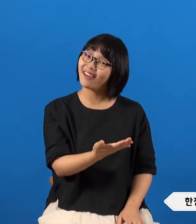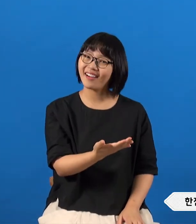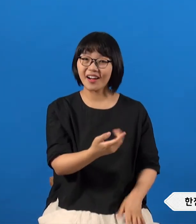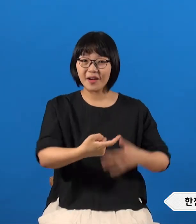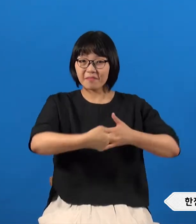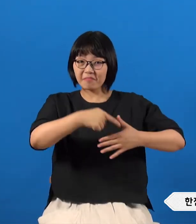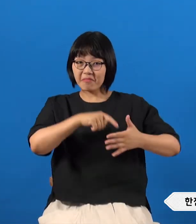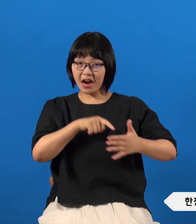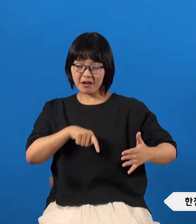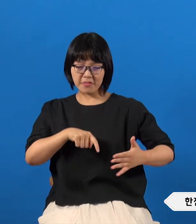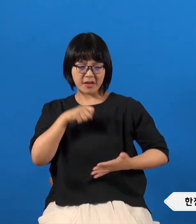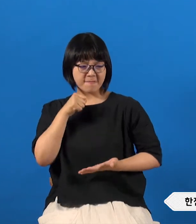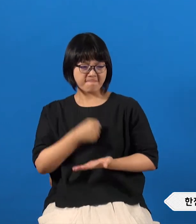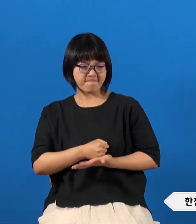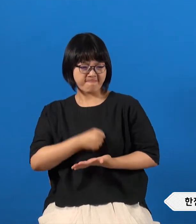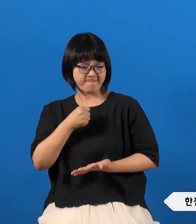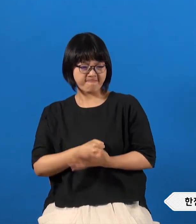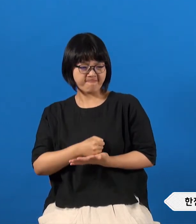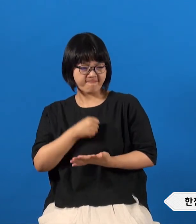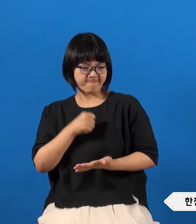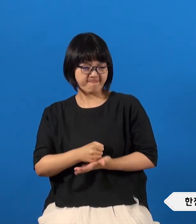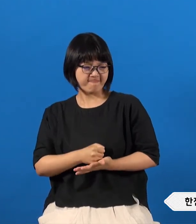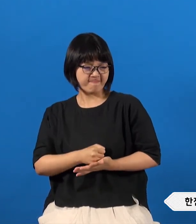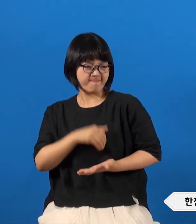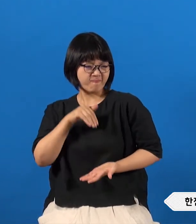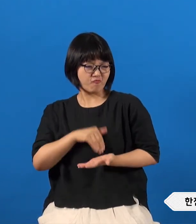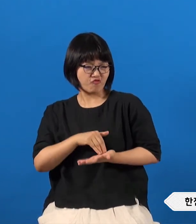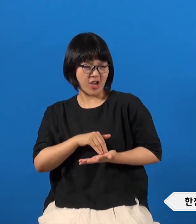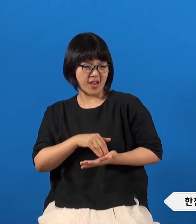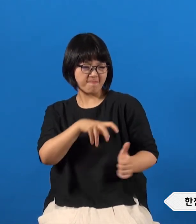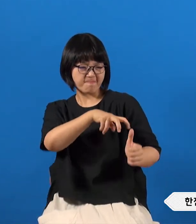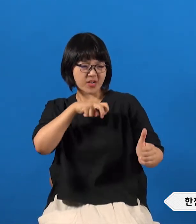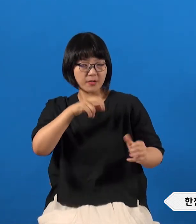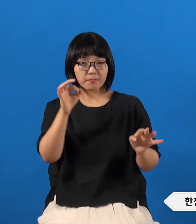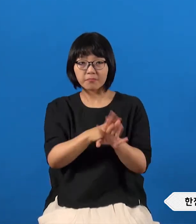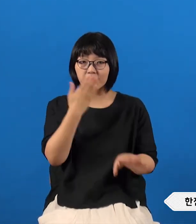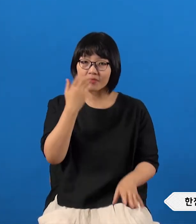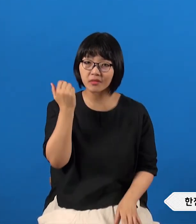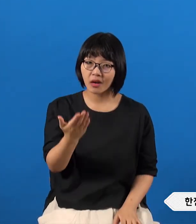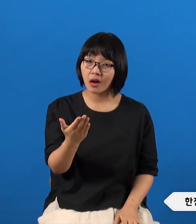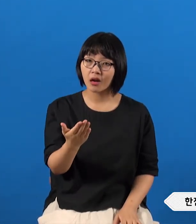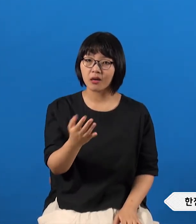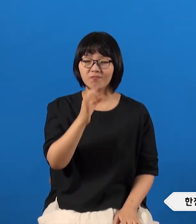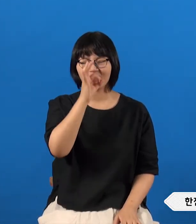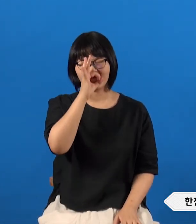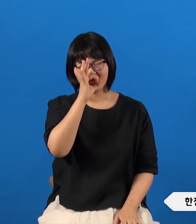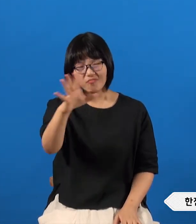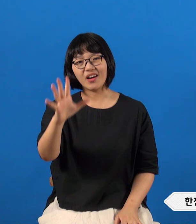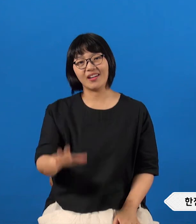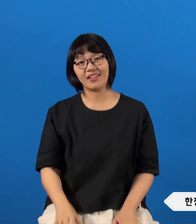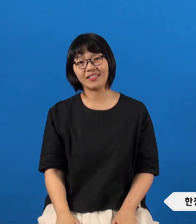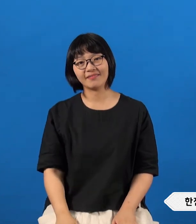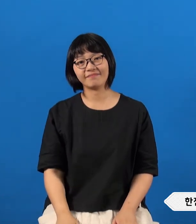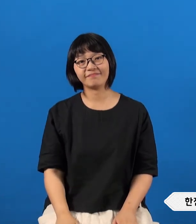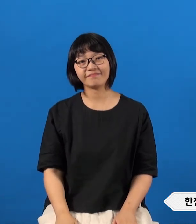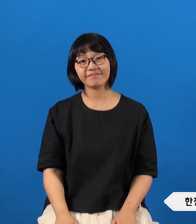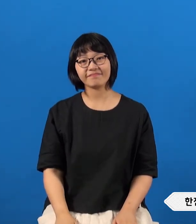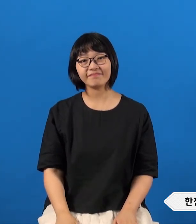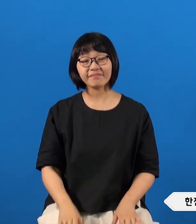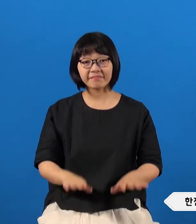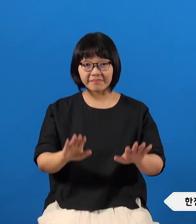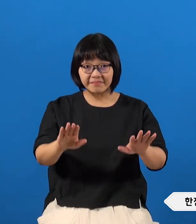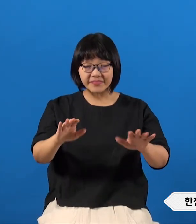마음에서 미움과 원망이 완전히 제거될 수가 있을까? 택도 없습니다.